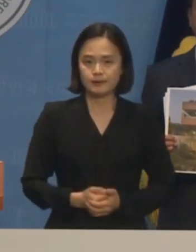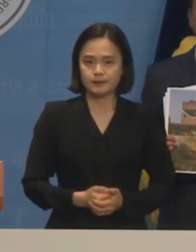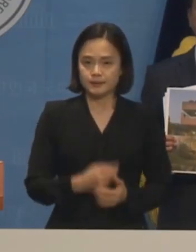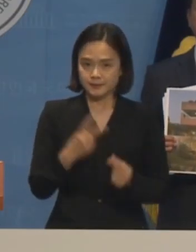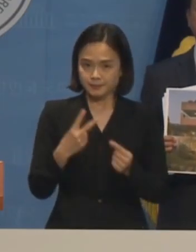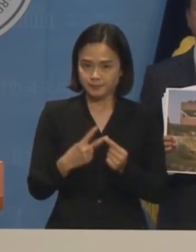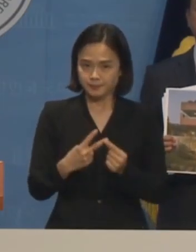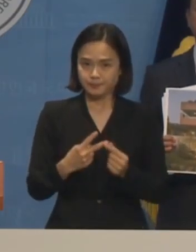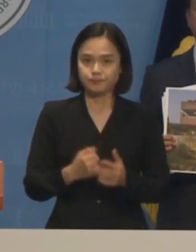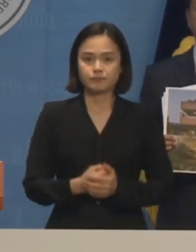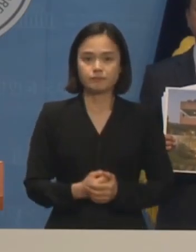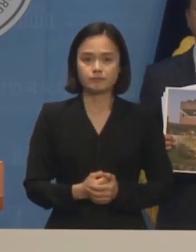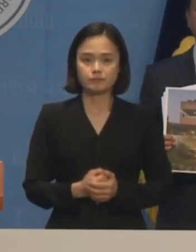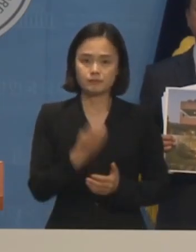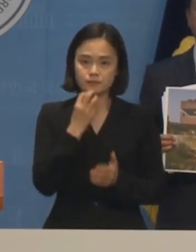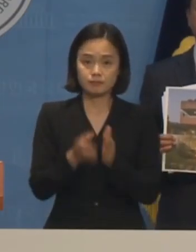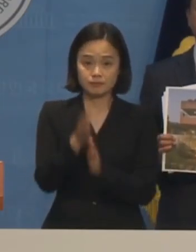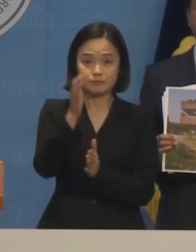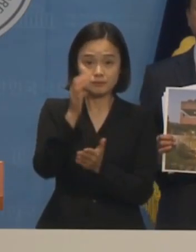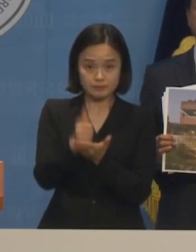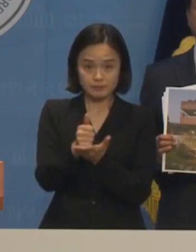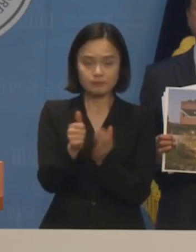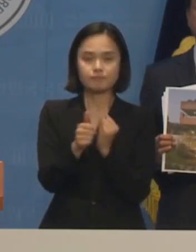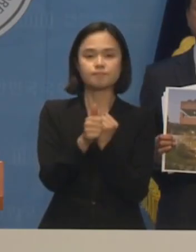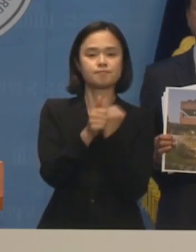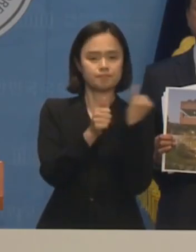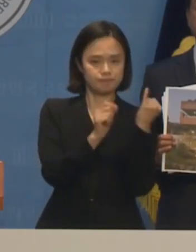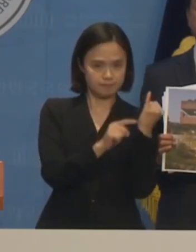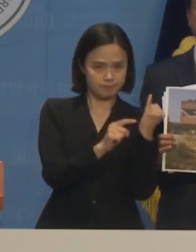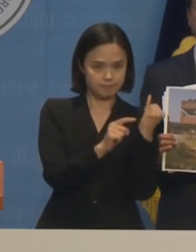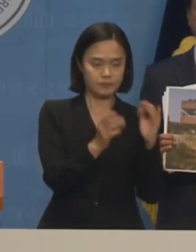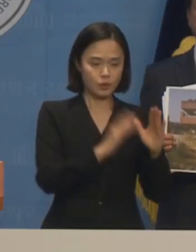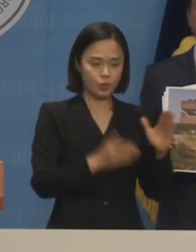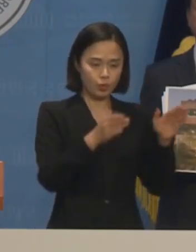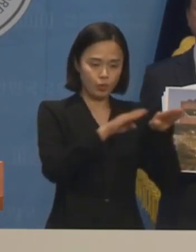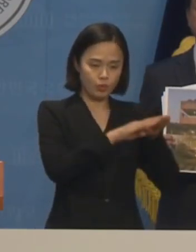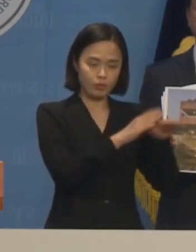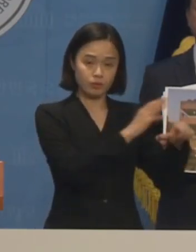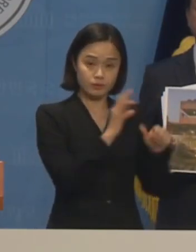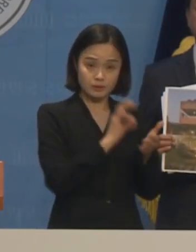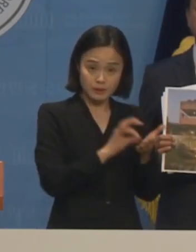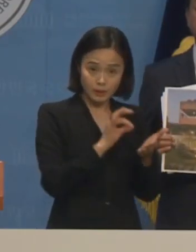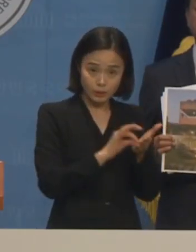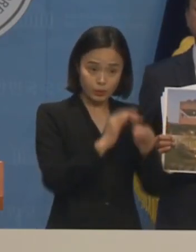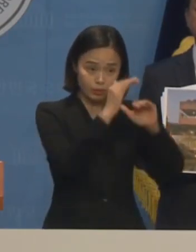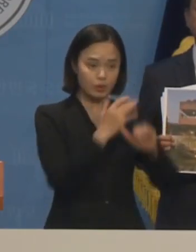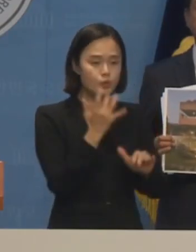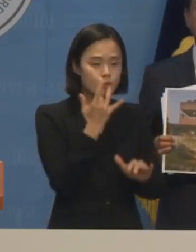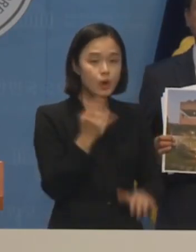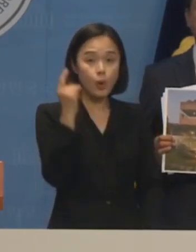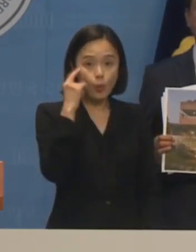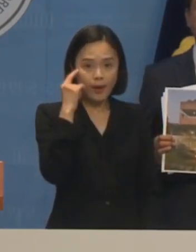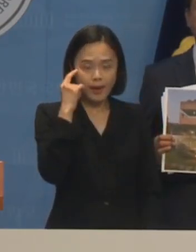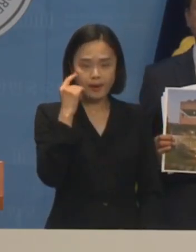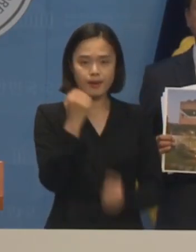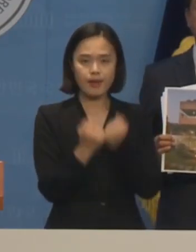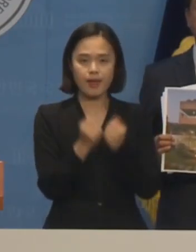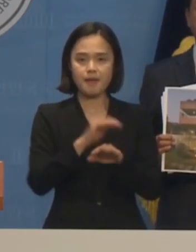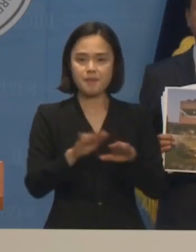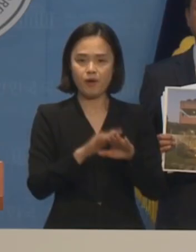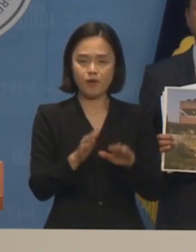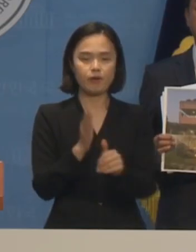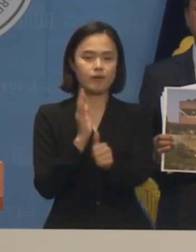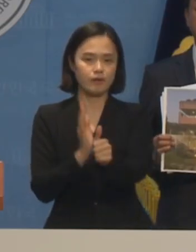둘째, 시장 배우자의 시설 사용 내역 누락에 대해 해명하고 공적 시설의 사적 전용